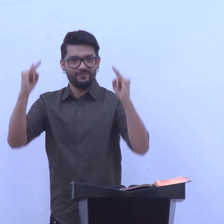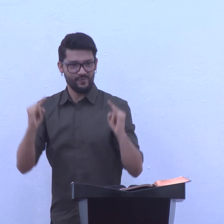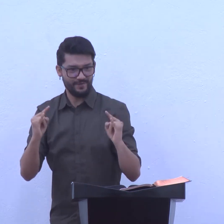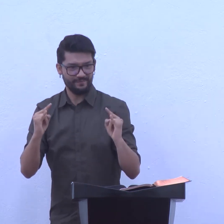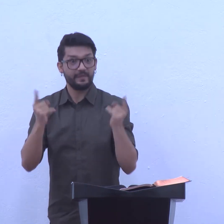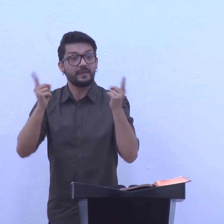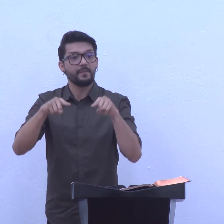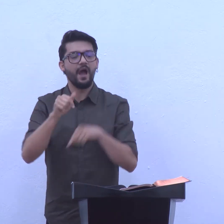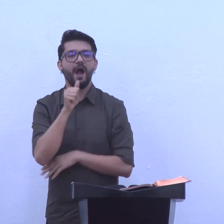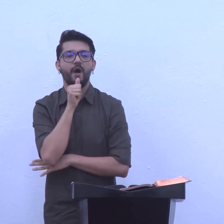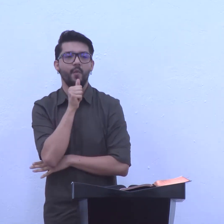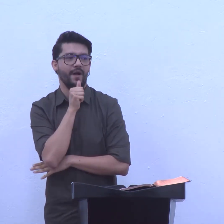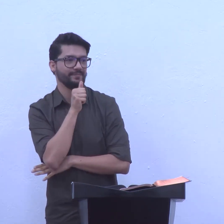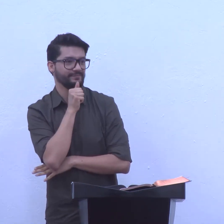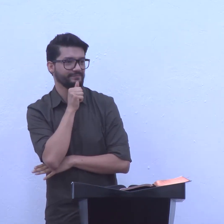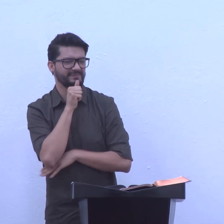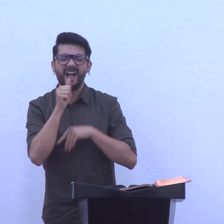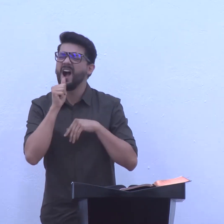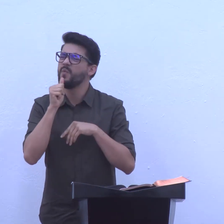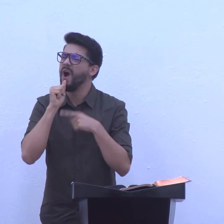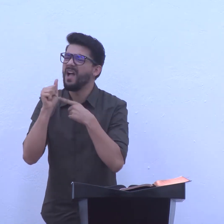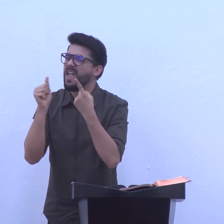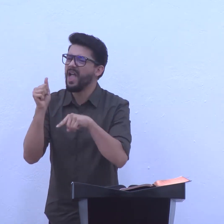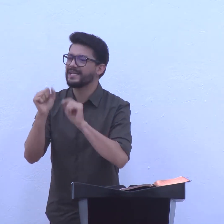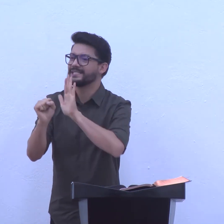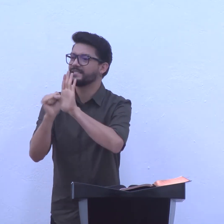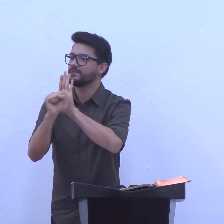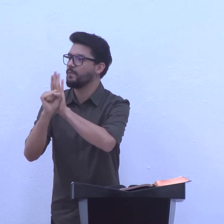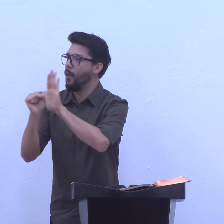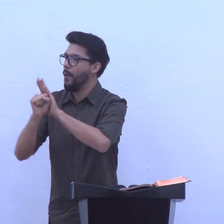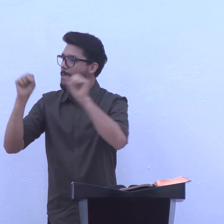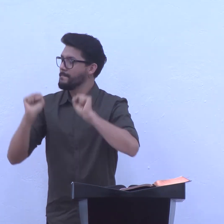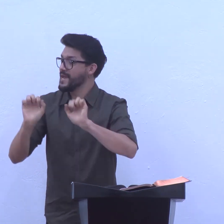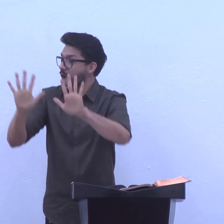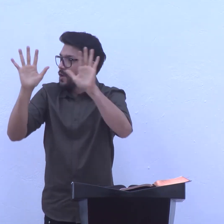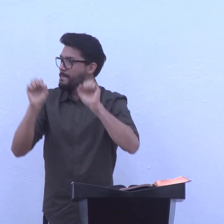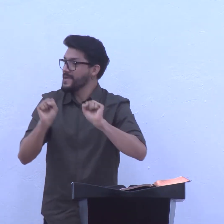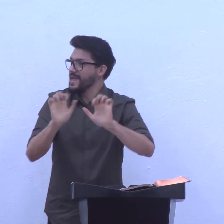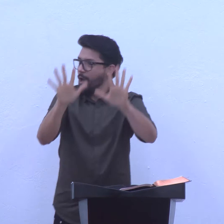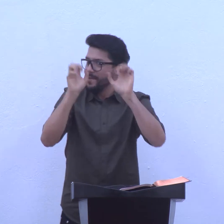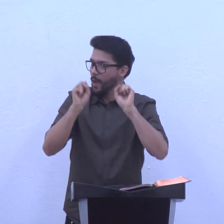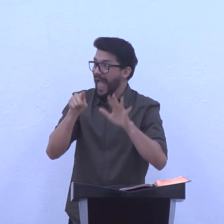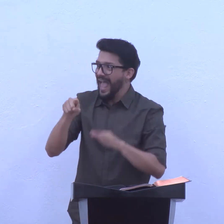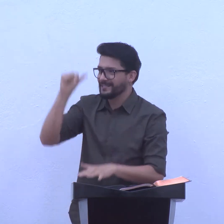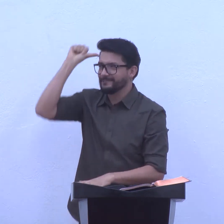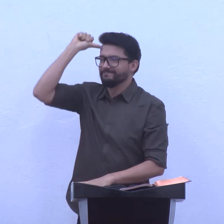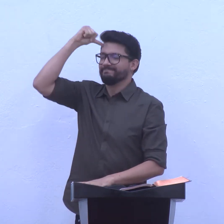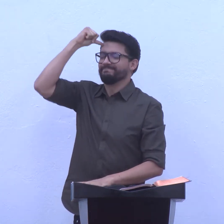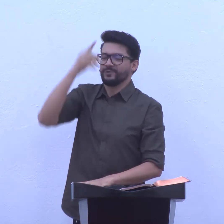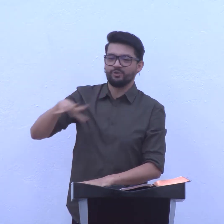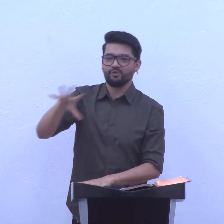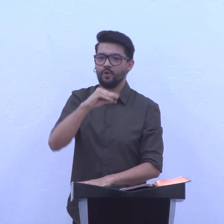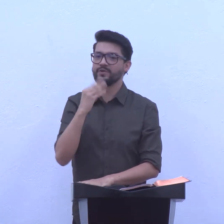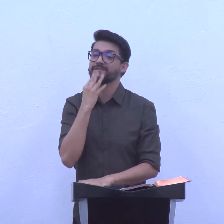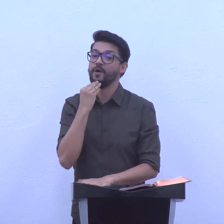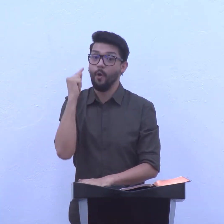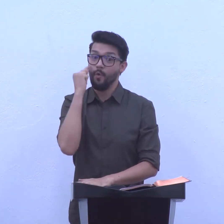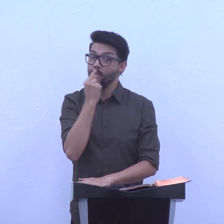Y también hacían un ritual del agua. Era un ritual matutino en medio de su